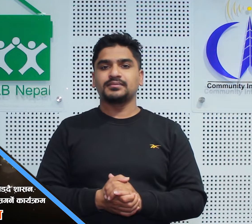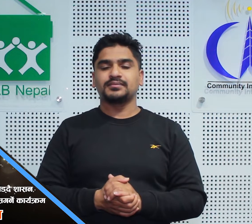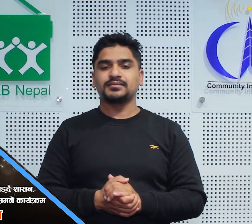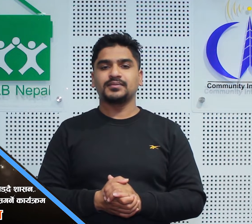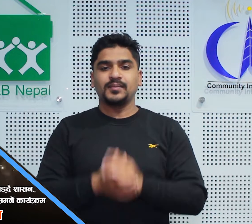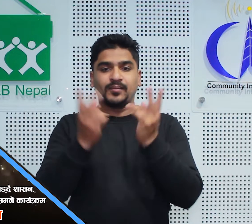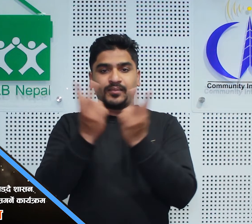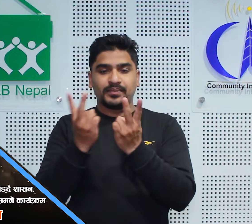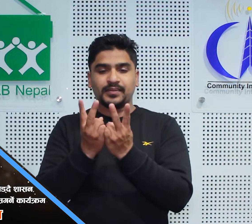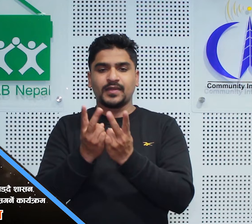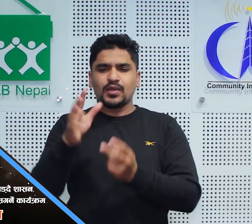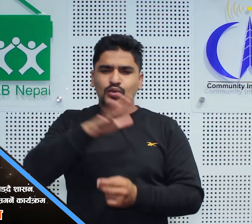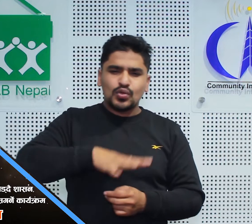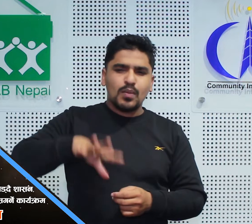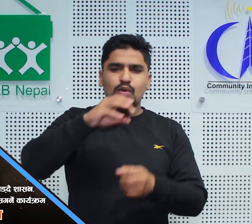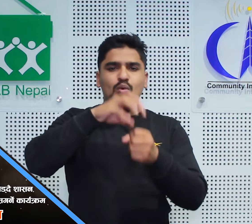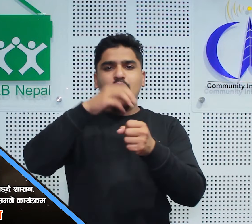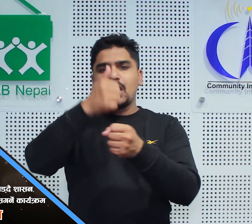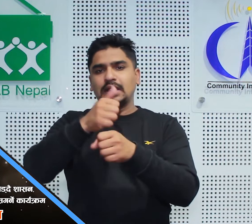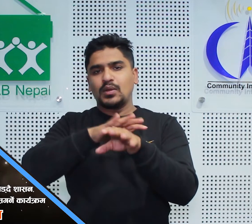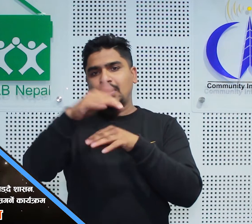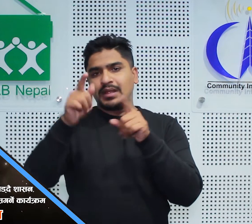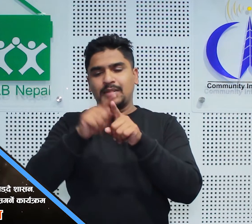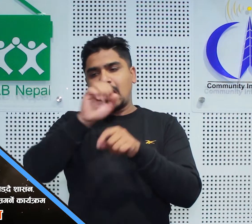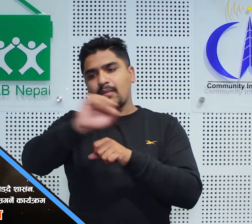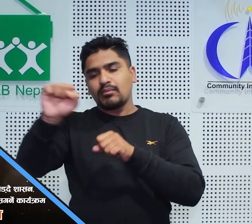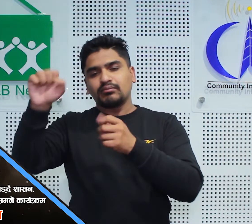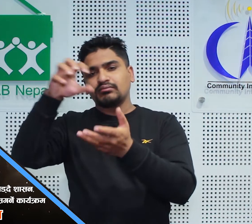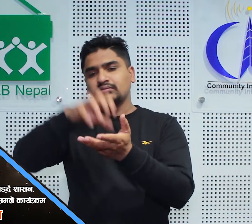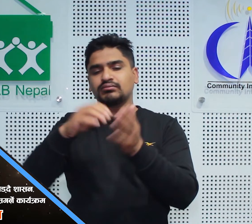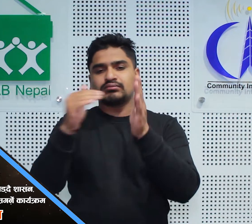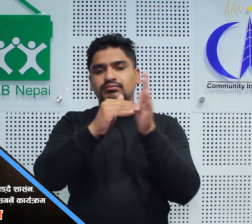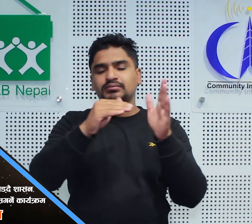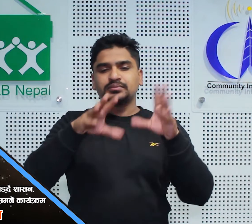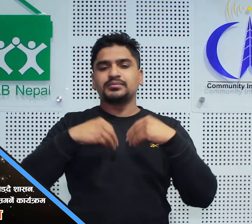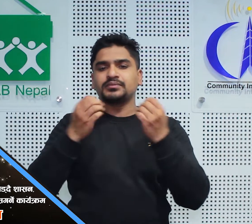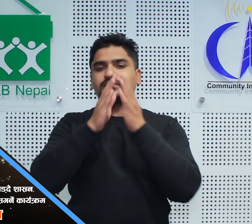त्यसै गरी सम्पूर्ण वडा अध्यक्षज्यूहरूलाई पनि यथास्थानमा आसन ग्रहणको लागि अनुरोध गर्दछु।